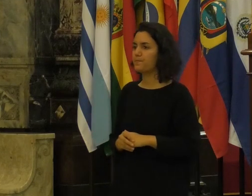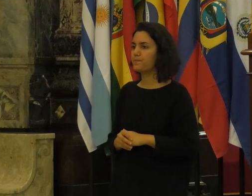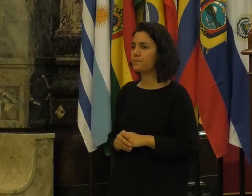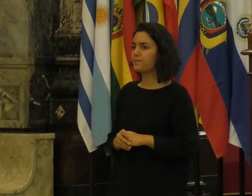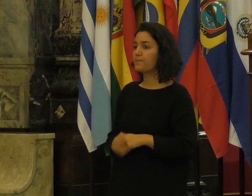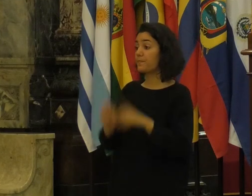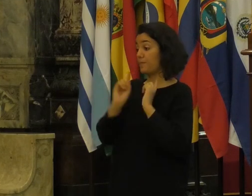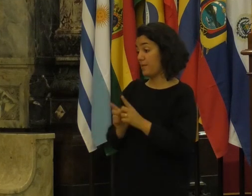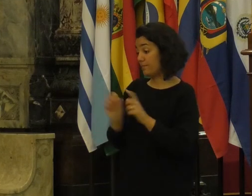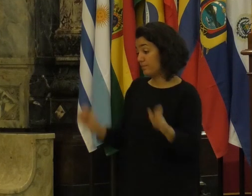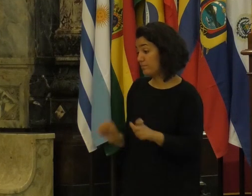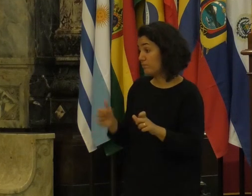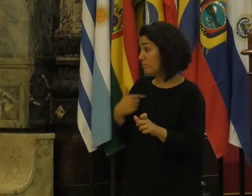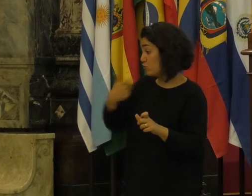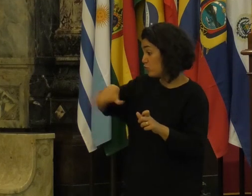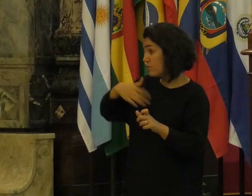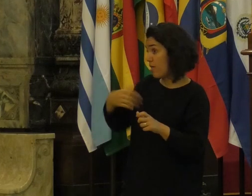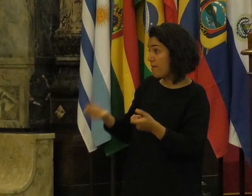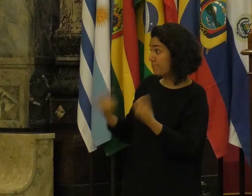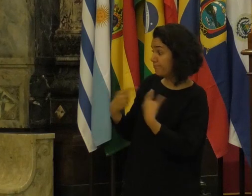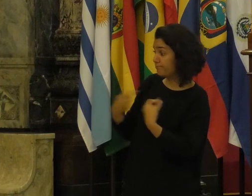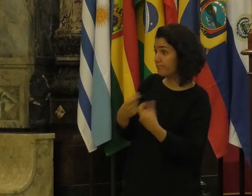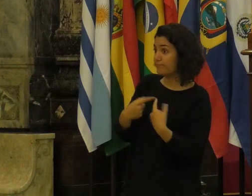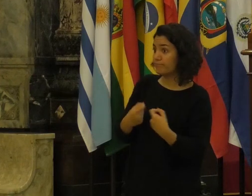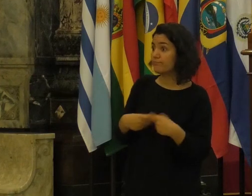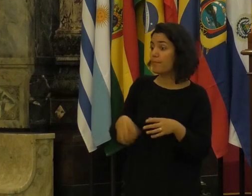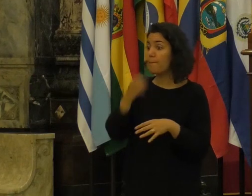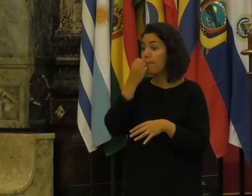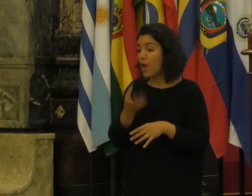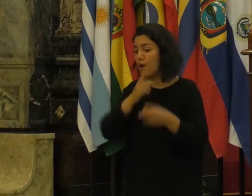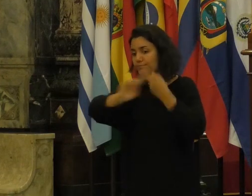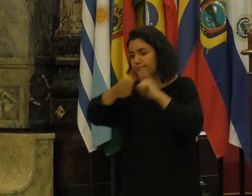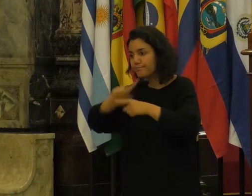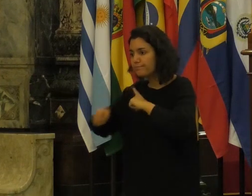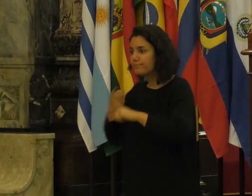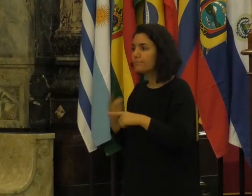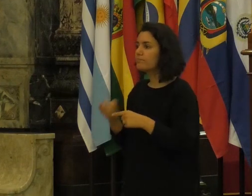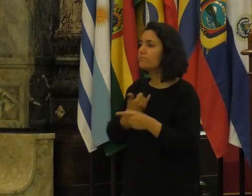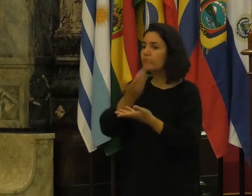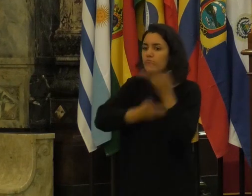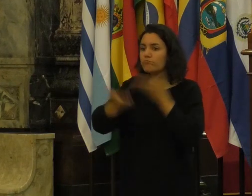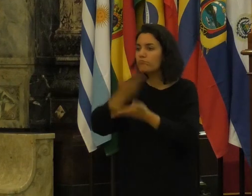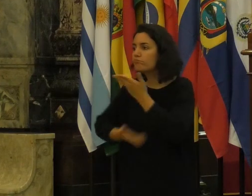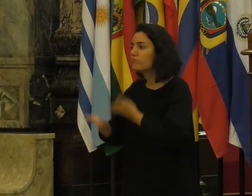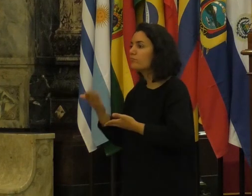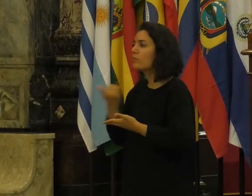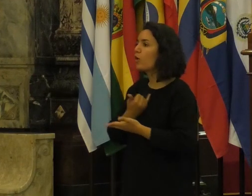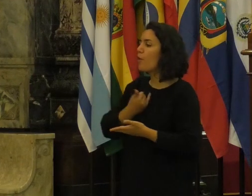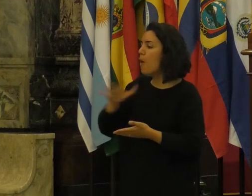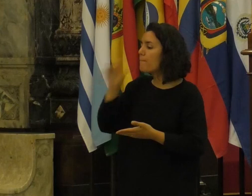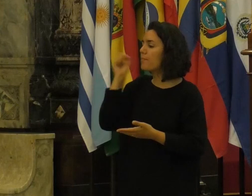Y el aporte que la sociedad nos puede dar en el mejoramiento de una relación, de una interacción, en una lectura de los